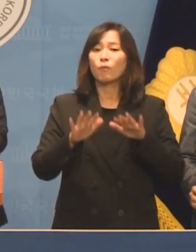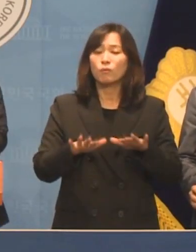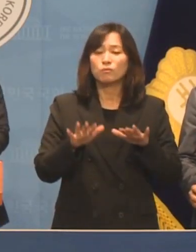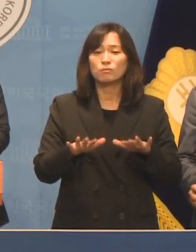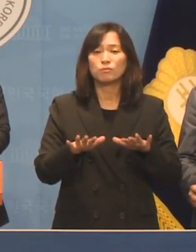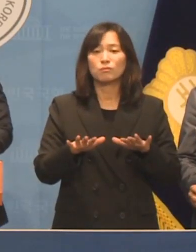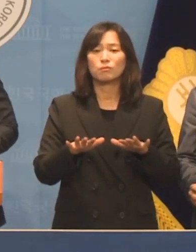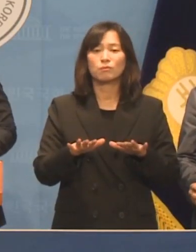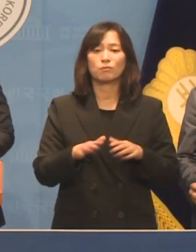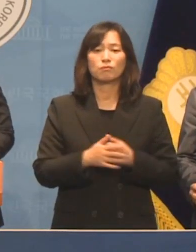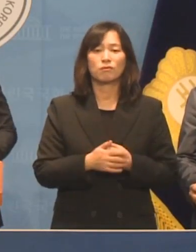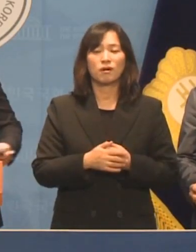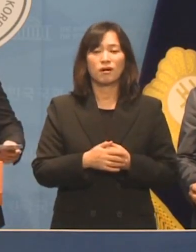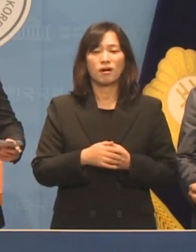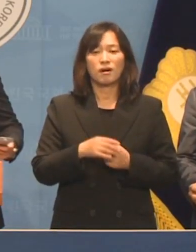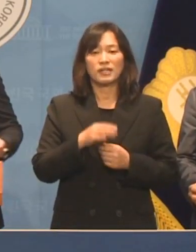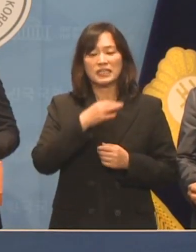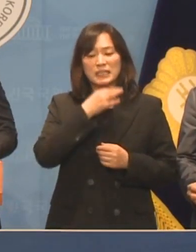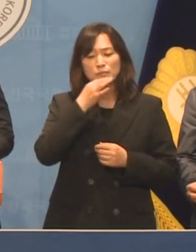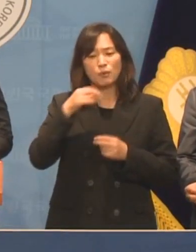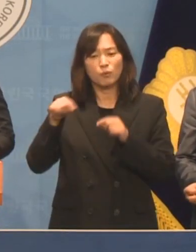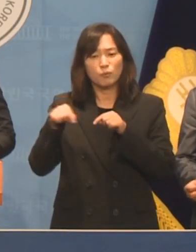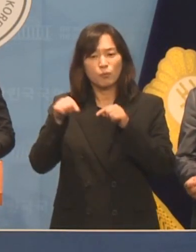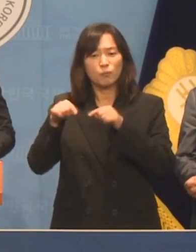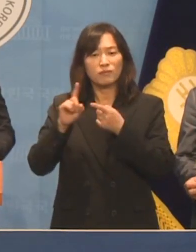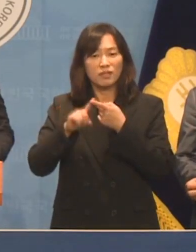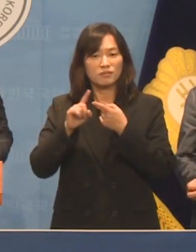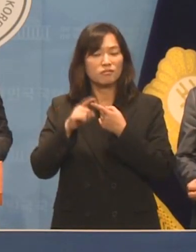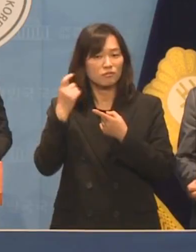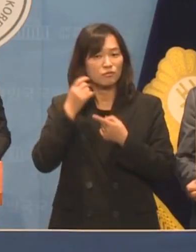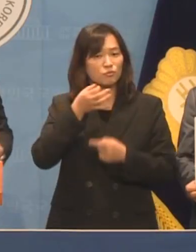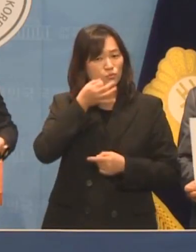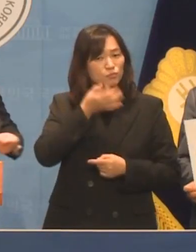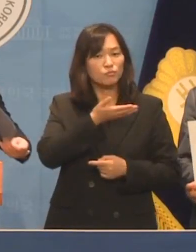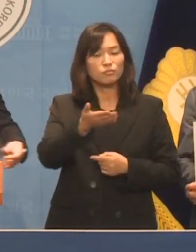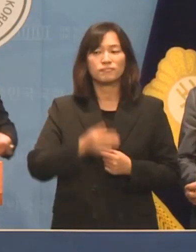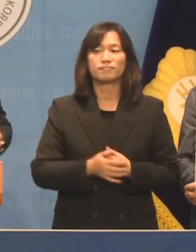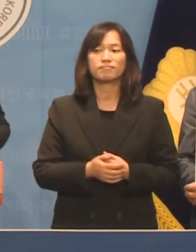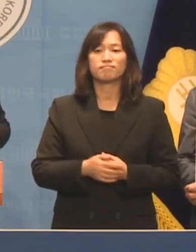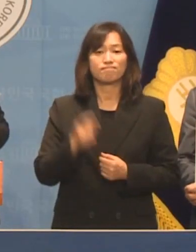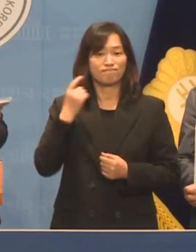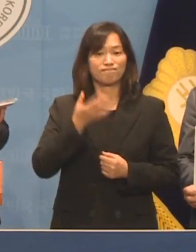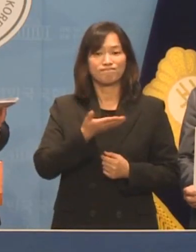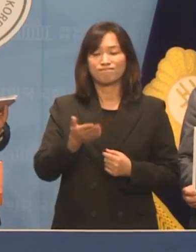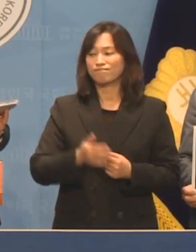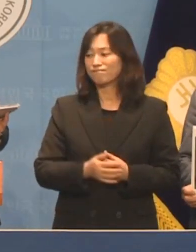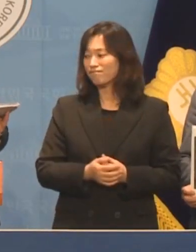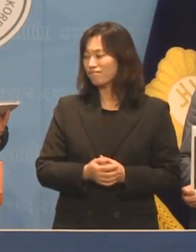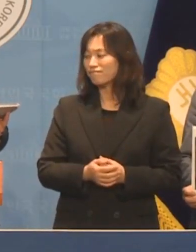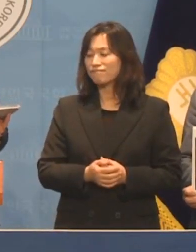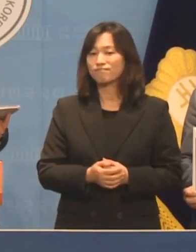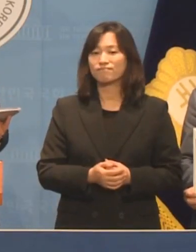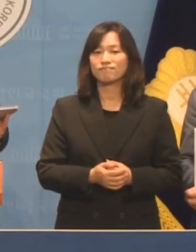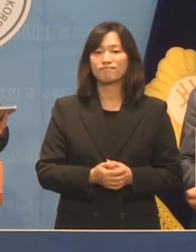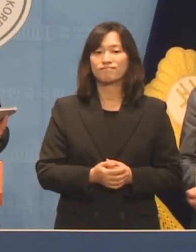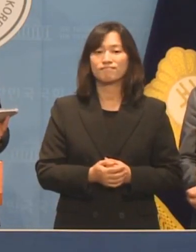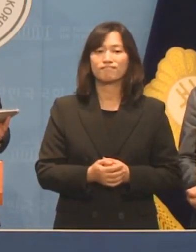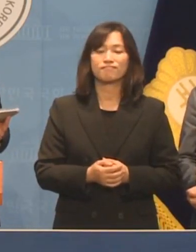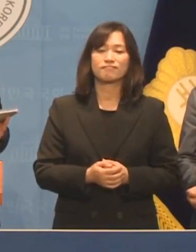오늘도 녹취를 먼저 한번 들려드리고 시작하도록 하겠습니다.